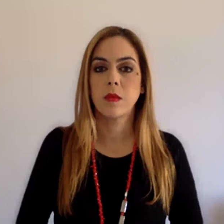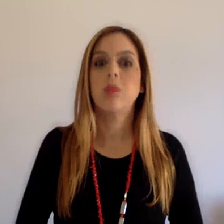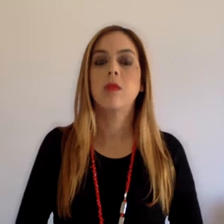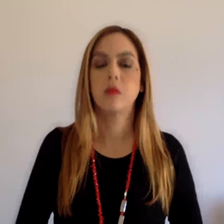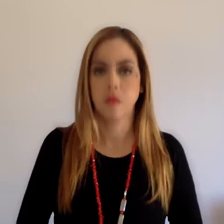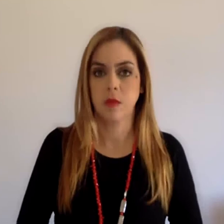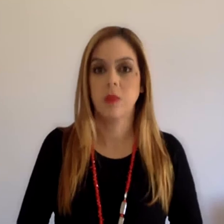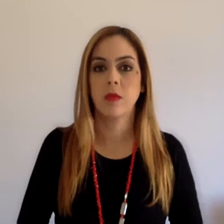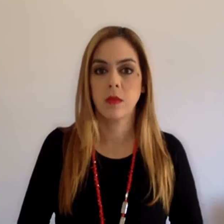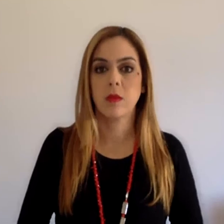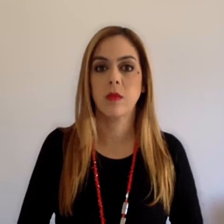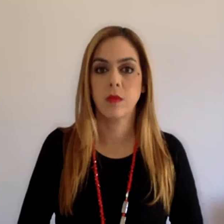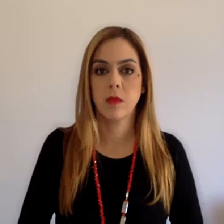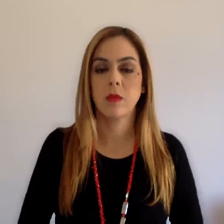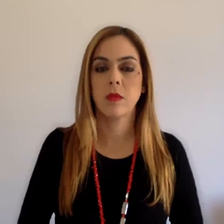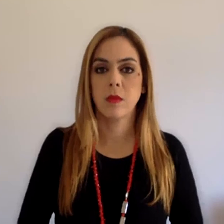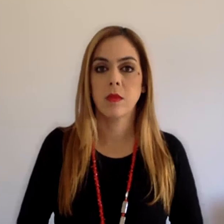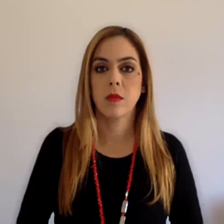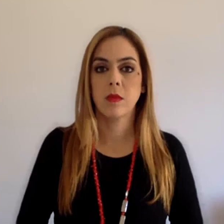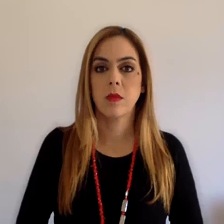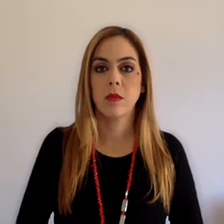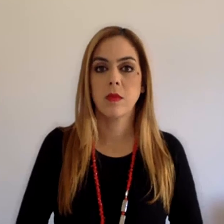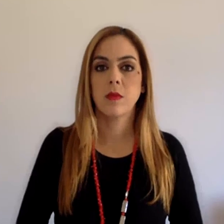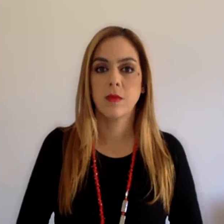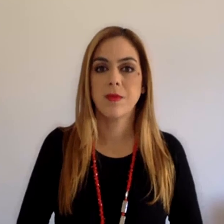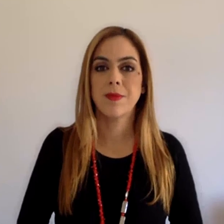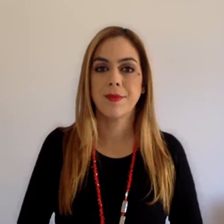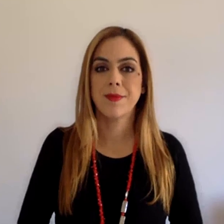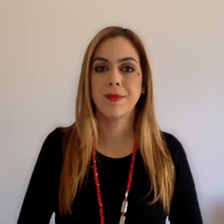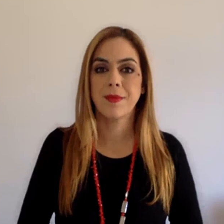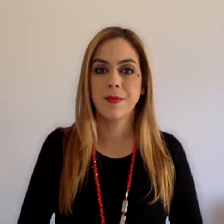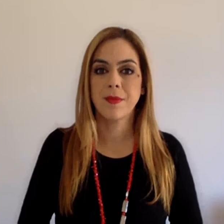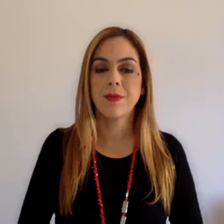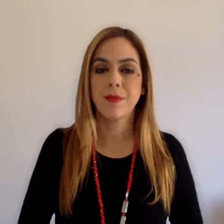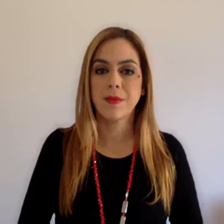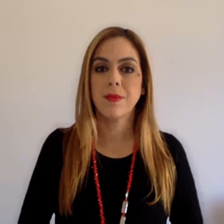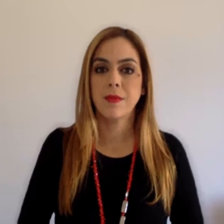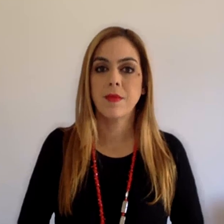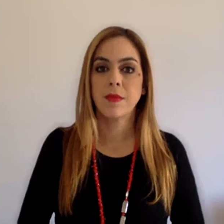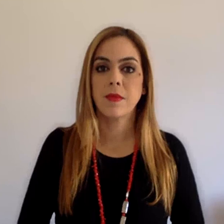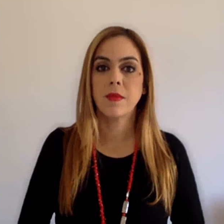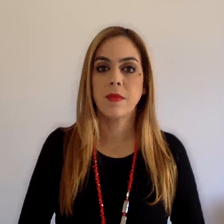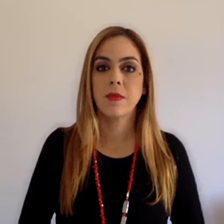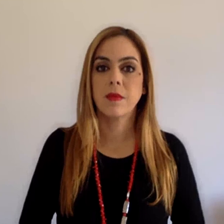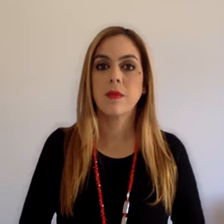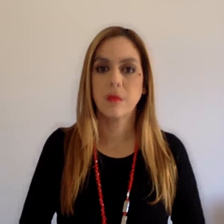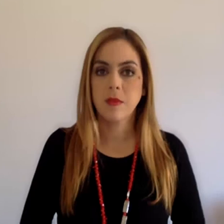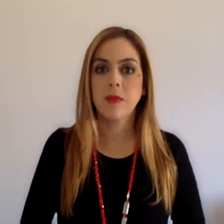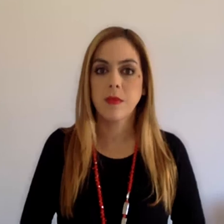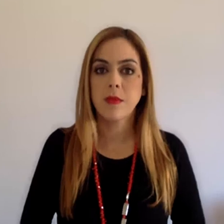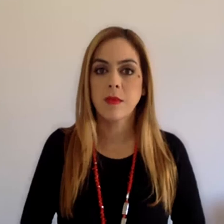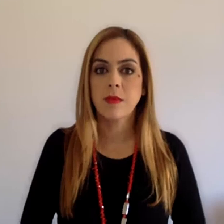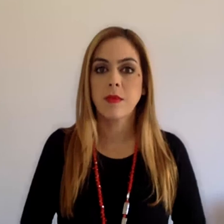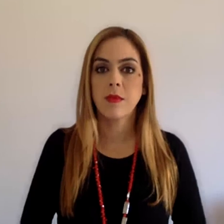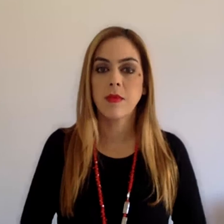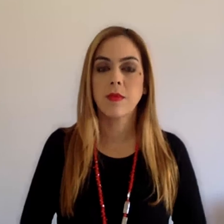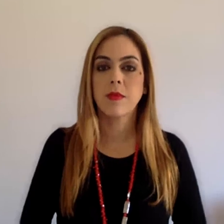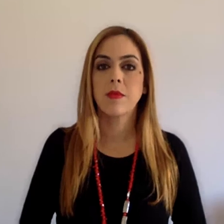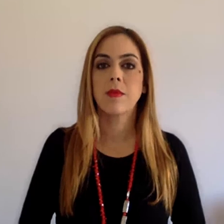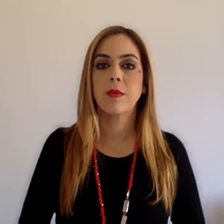y también en otros municipios de del área de la montaña así que ahí se pueden comunicar a 17